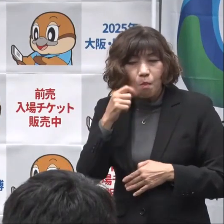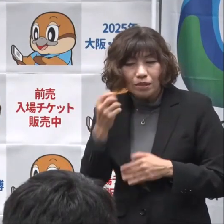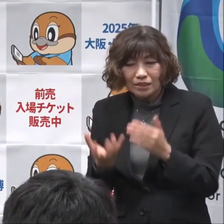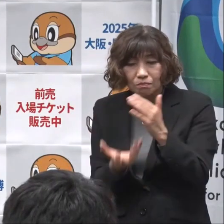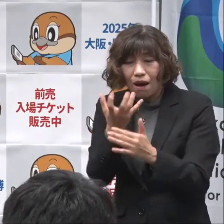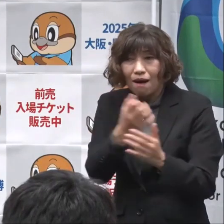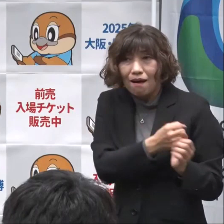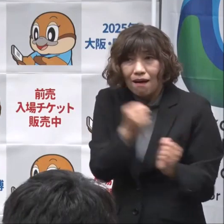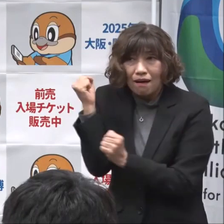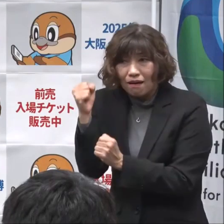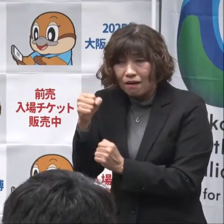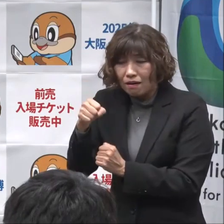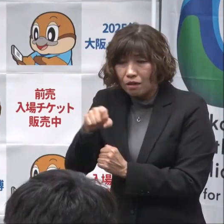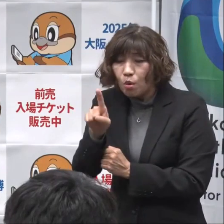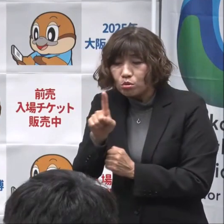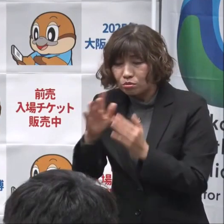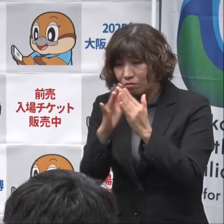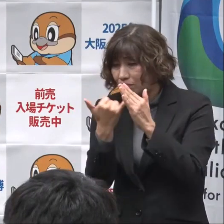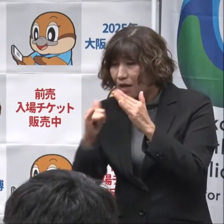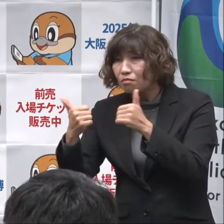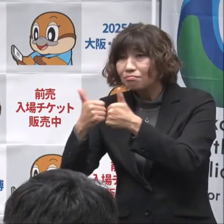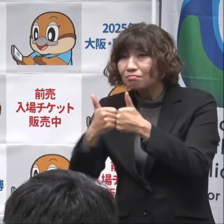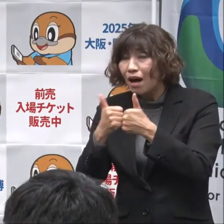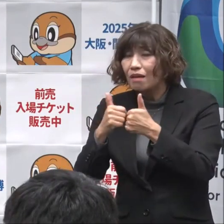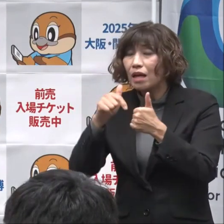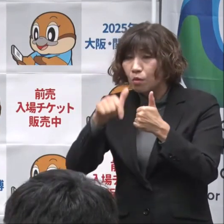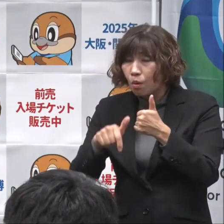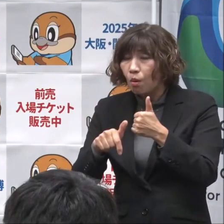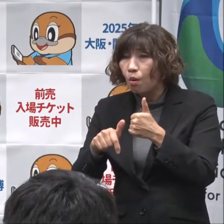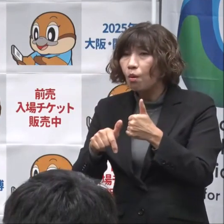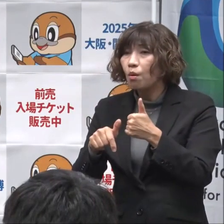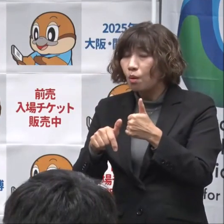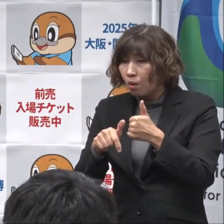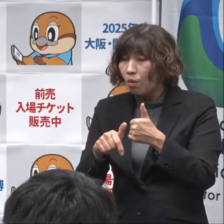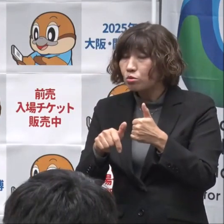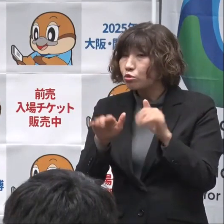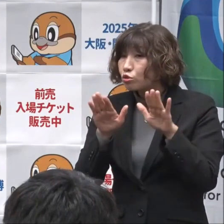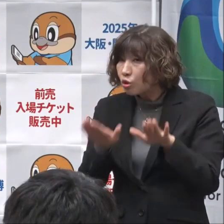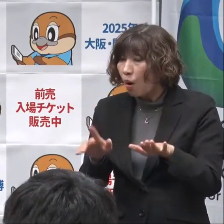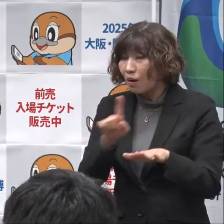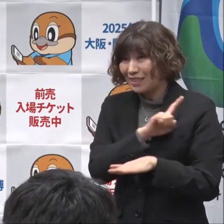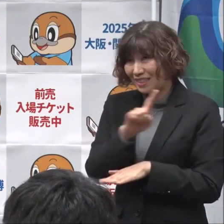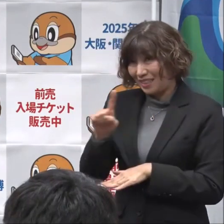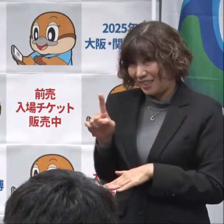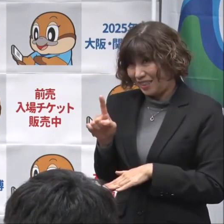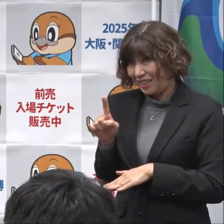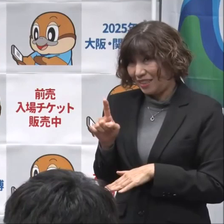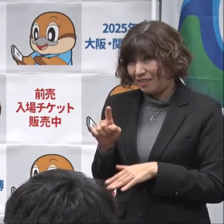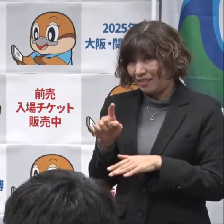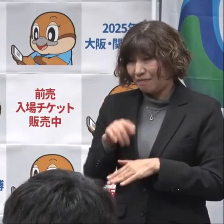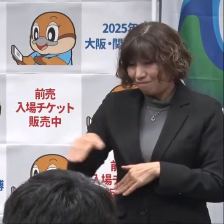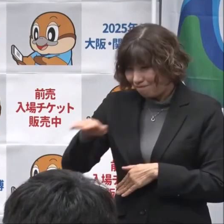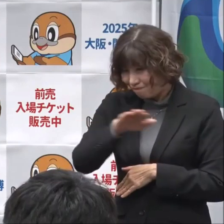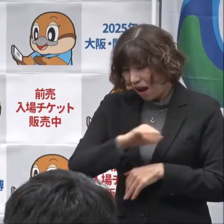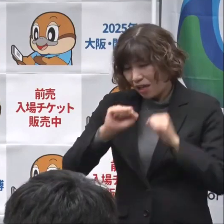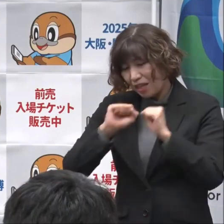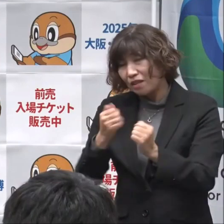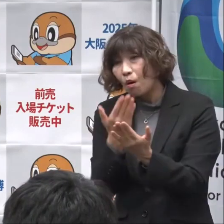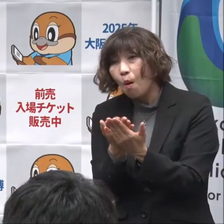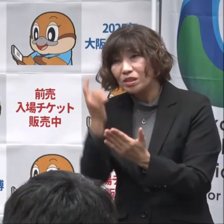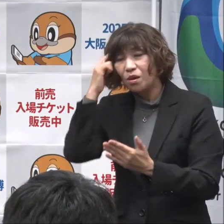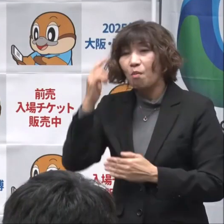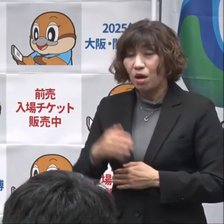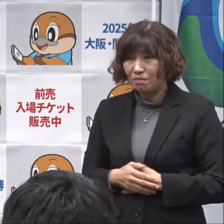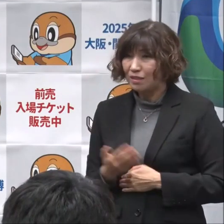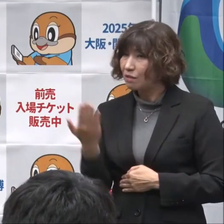ということをぜひ話し合っていただきたいと思います。そういう一日に今日はしていただけたらなと、思います。東日本大震災の時も